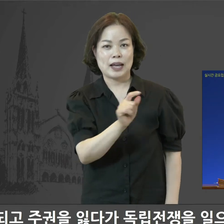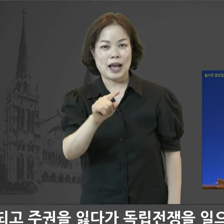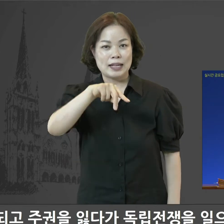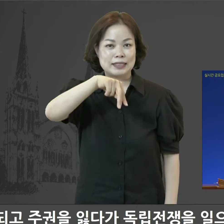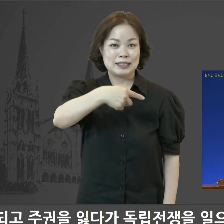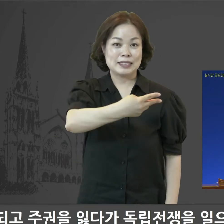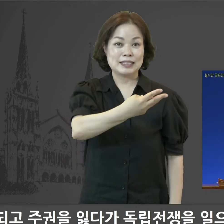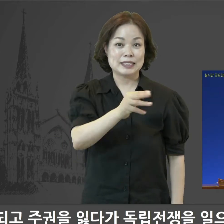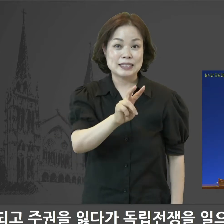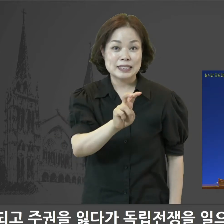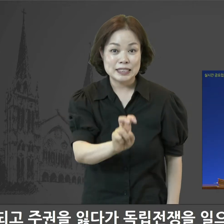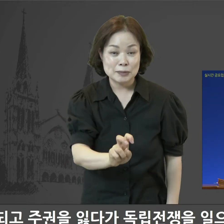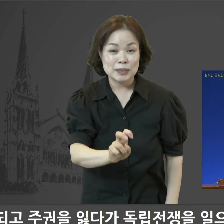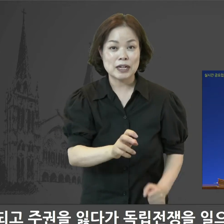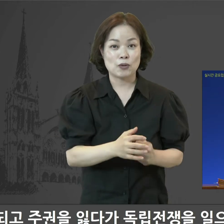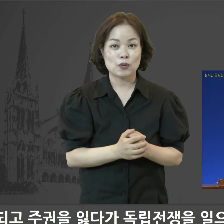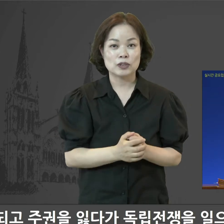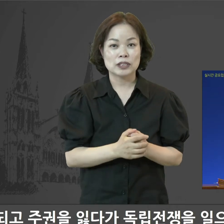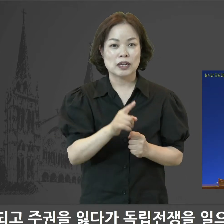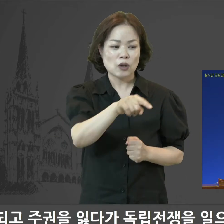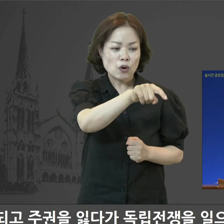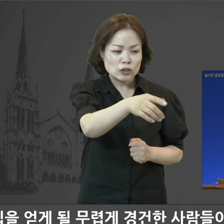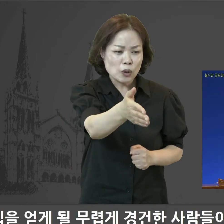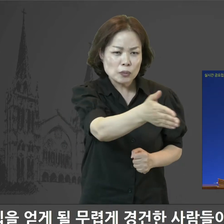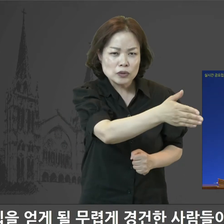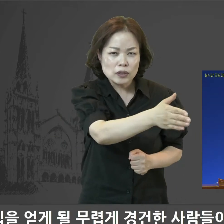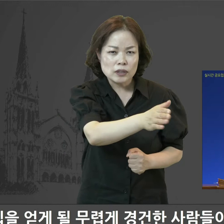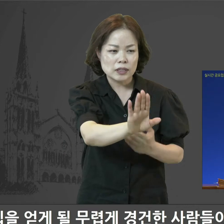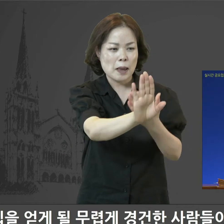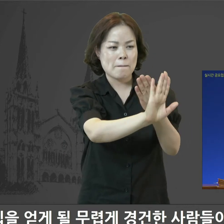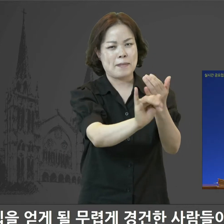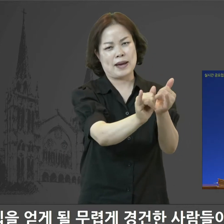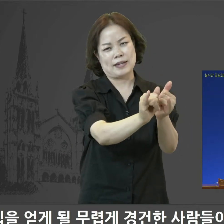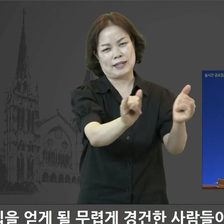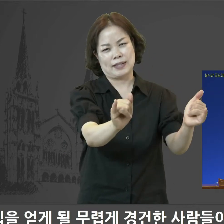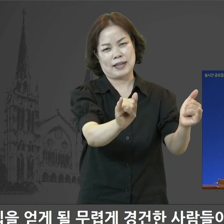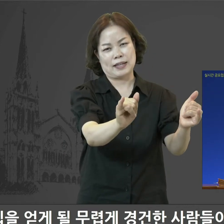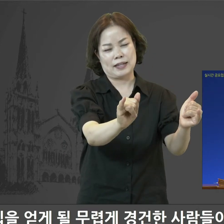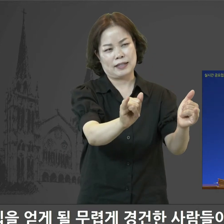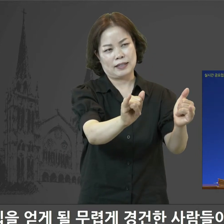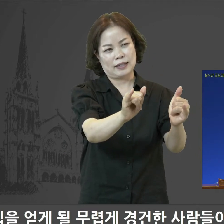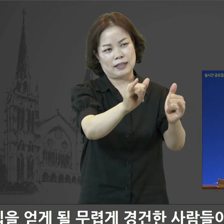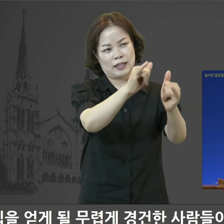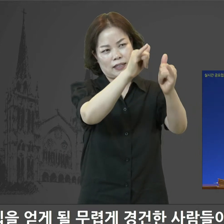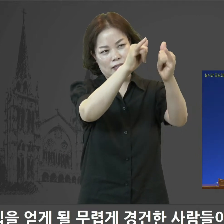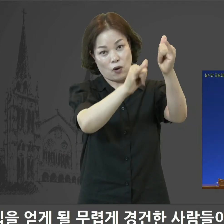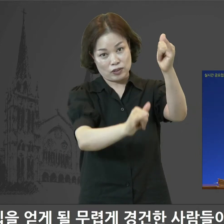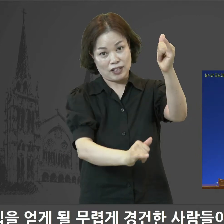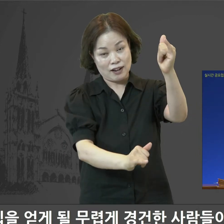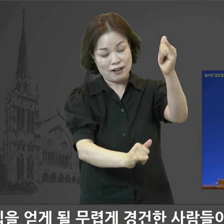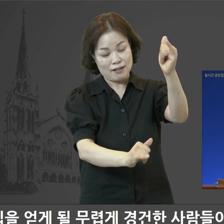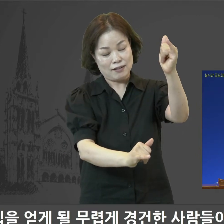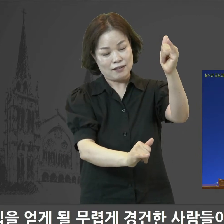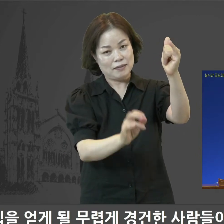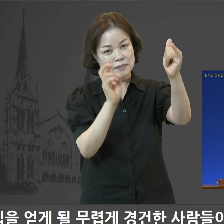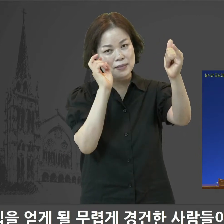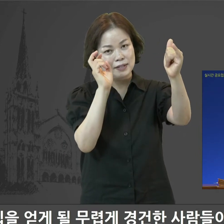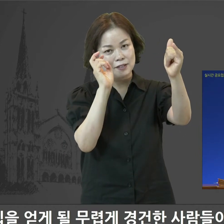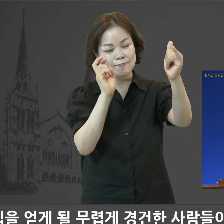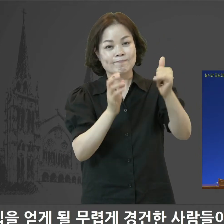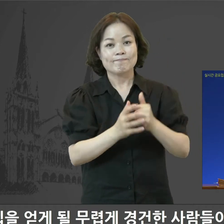하시딤이라고 이제 부르는 그룹들인데, 거기로부터 바리새인들이 이렇게 유래되지 않았나 추정해 보는